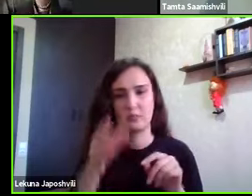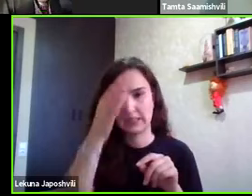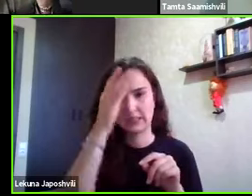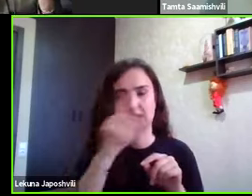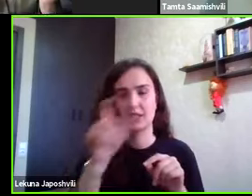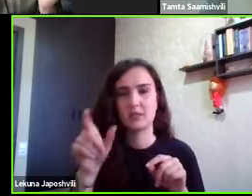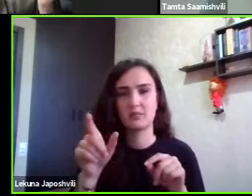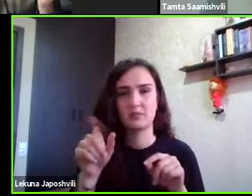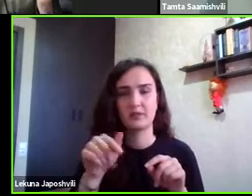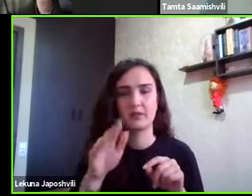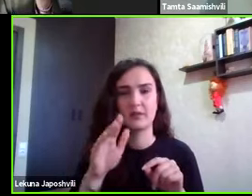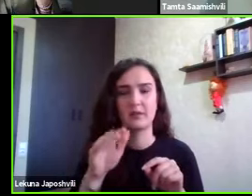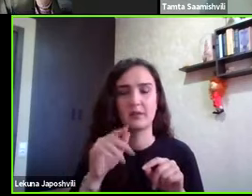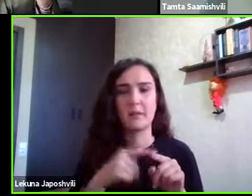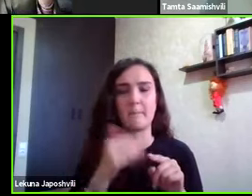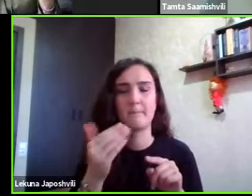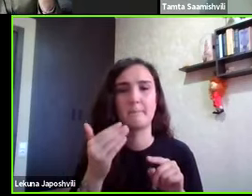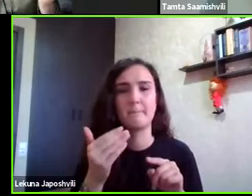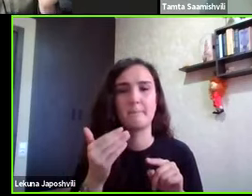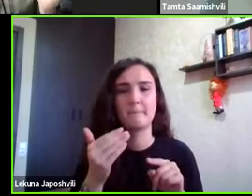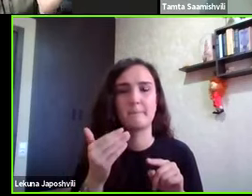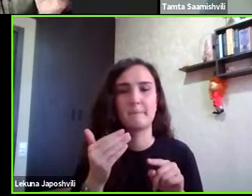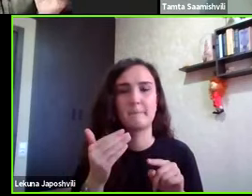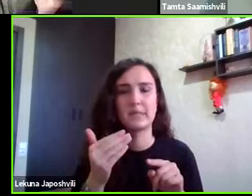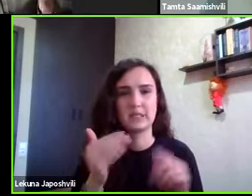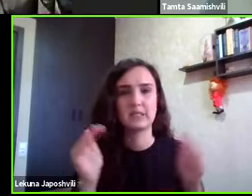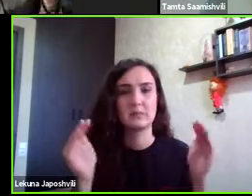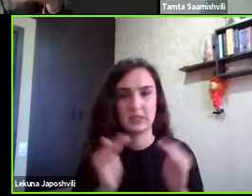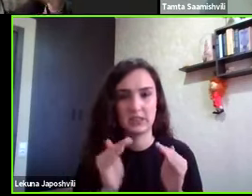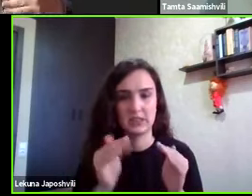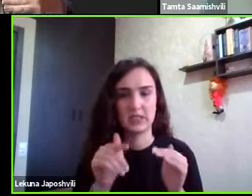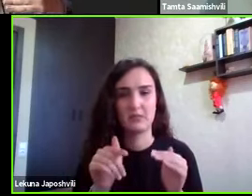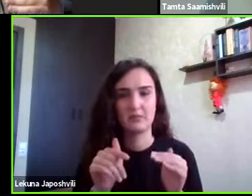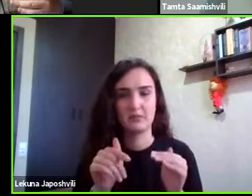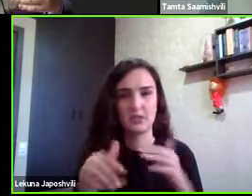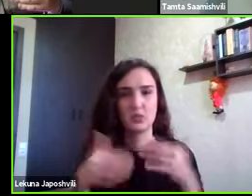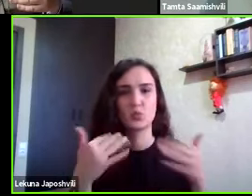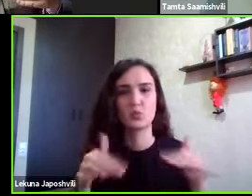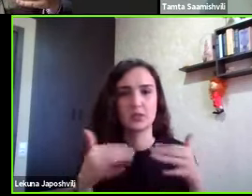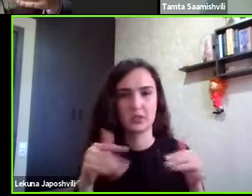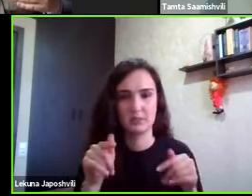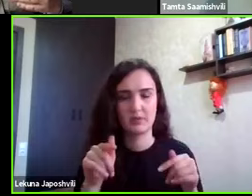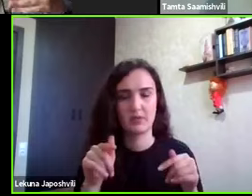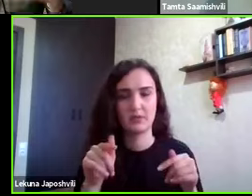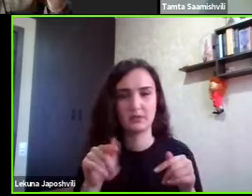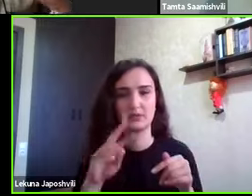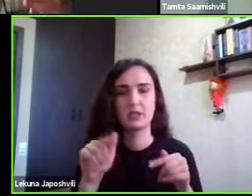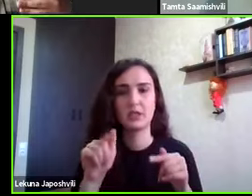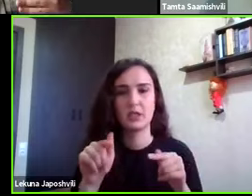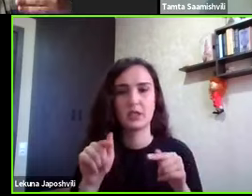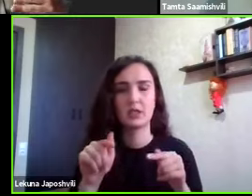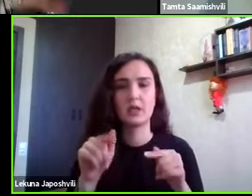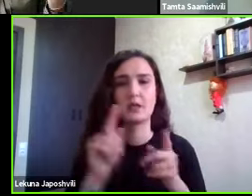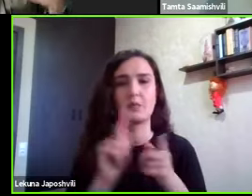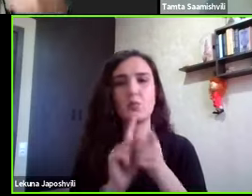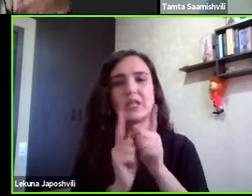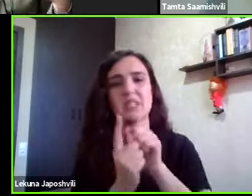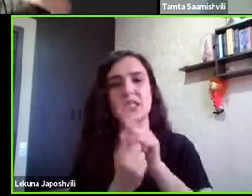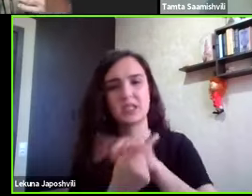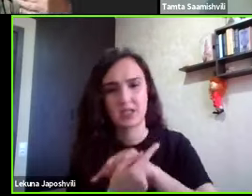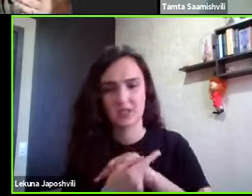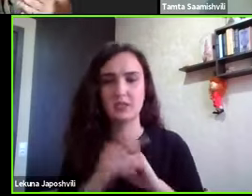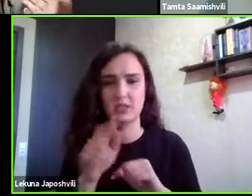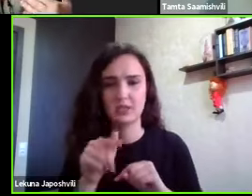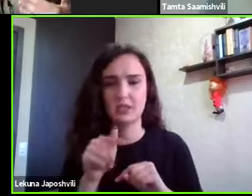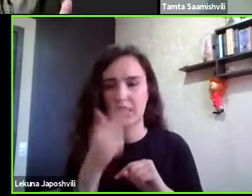ვირულენტობა, ანუ მისი ვირულენტობა მცირდება, სუსტდება. და მუტაციას განიცდის და